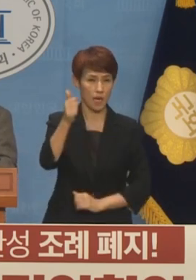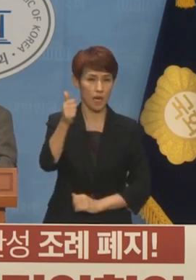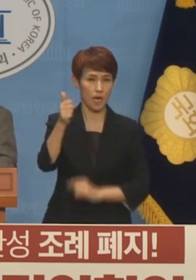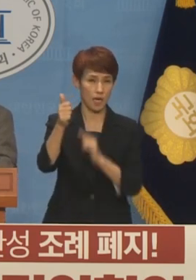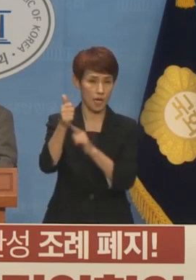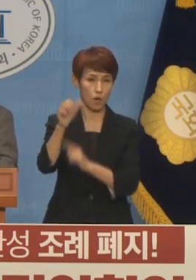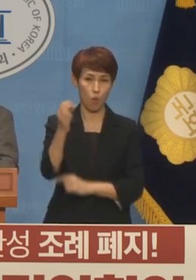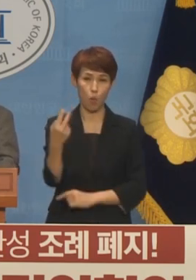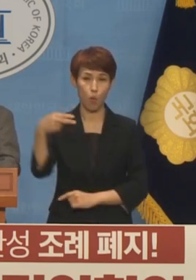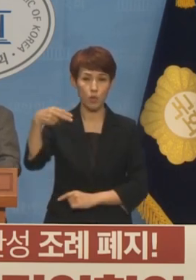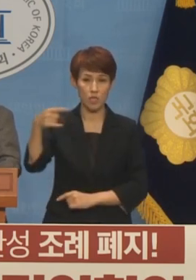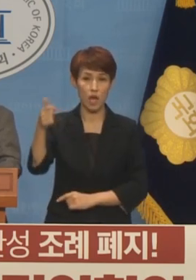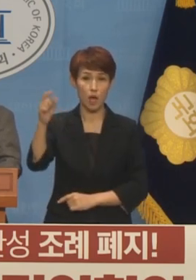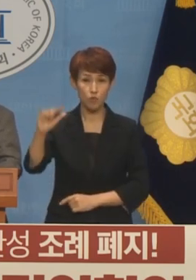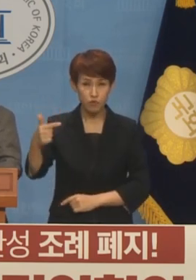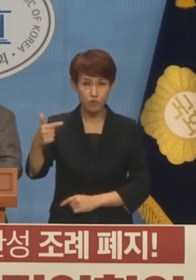과연